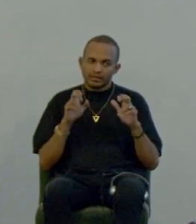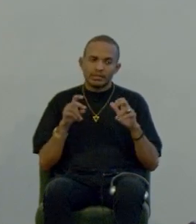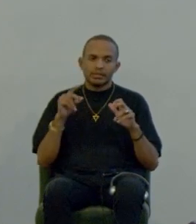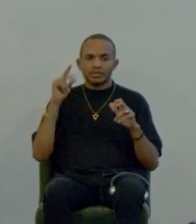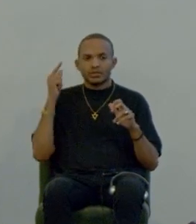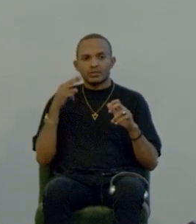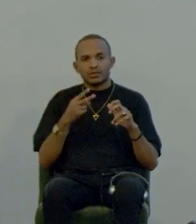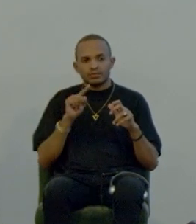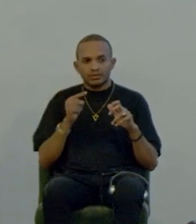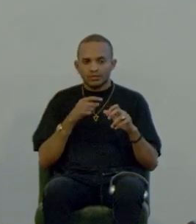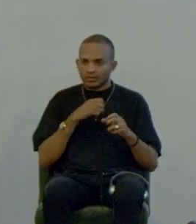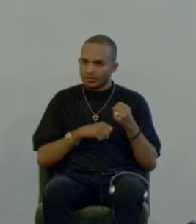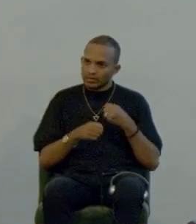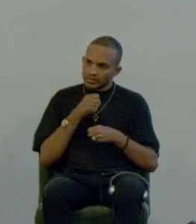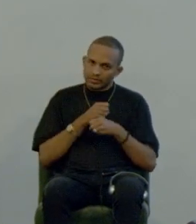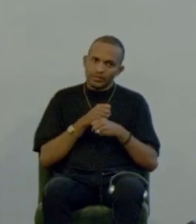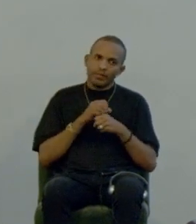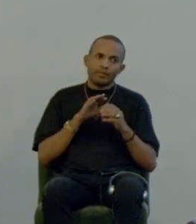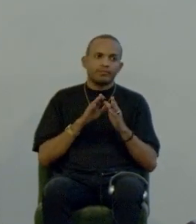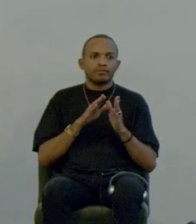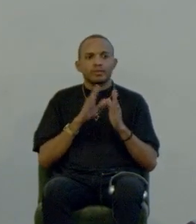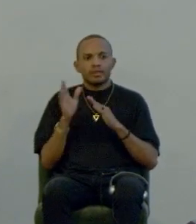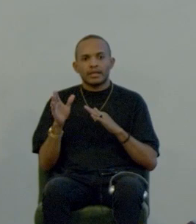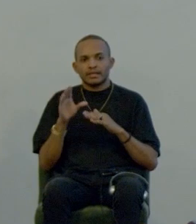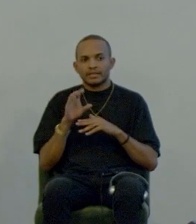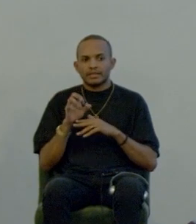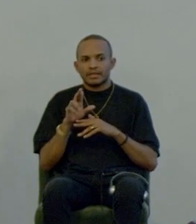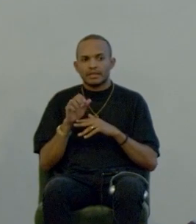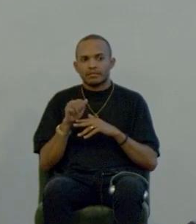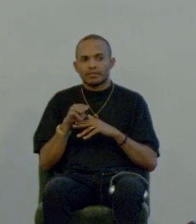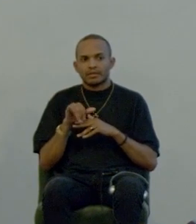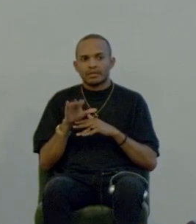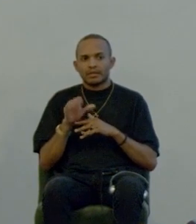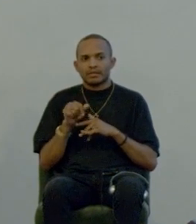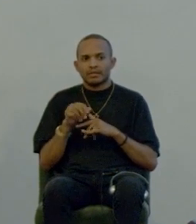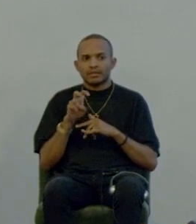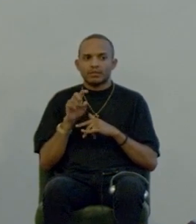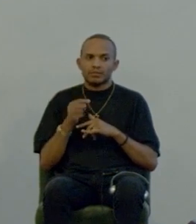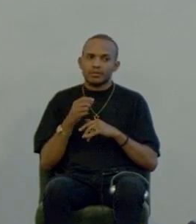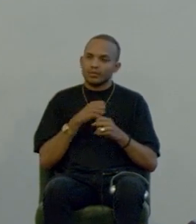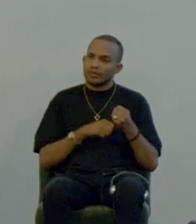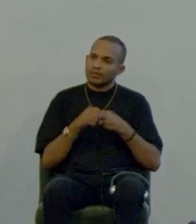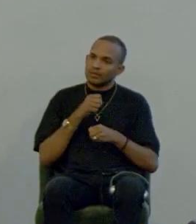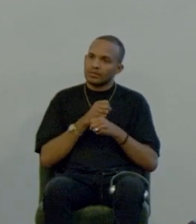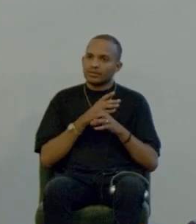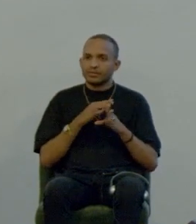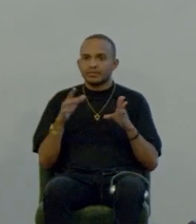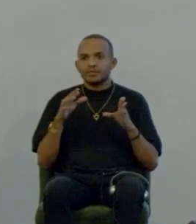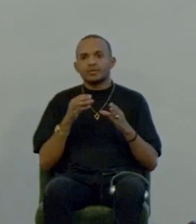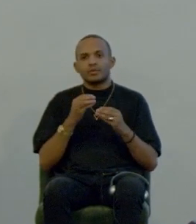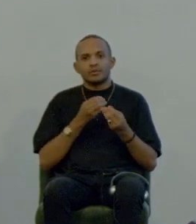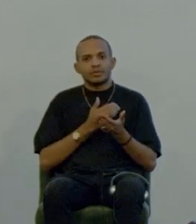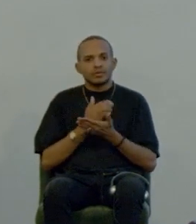anos atrás, eu pulei a parte das cerâmicas, que tem mais ou menos 5 mil anos. Estou falando desses solos antrópicos, as terras pretas que começaram a se